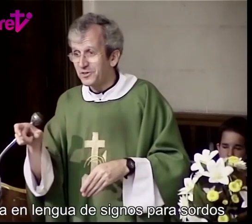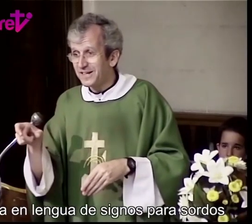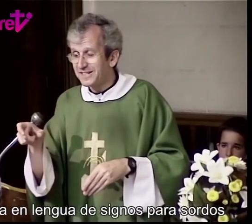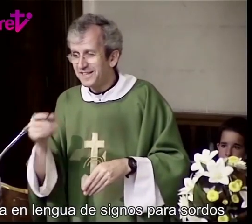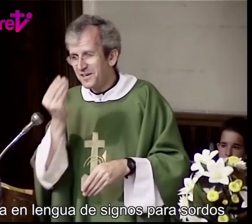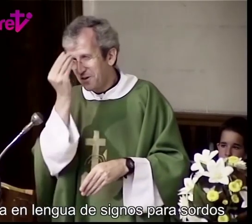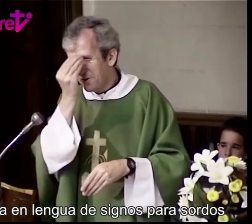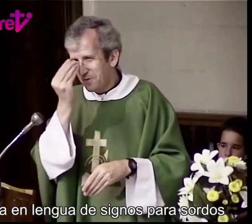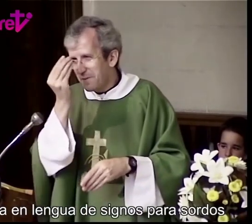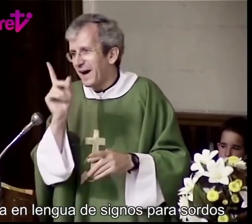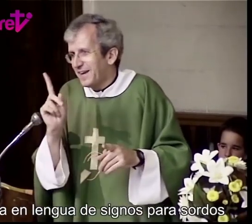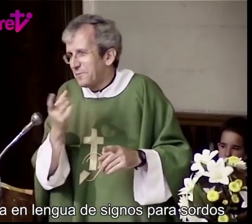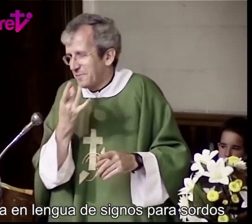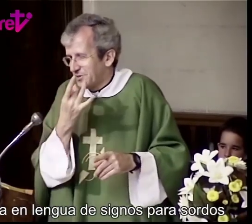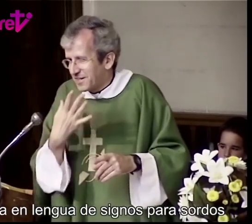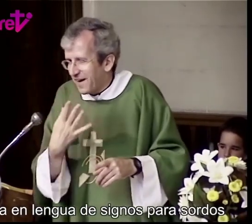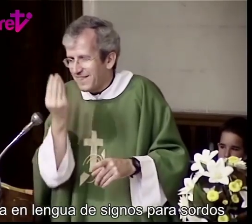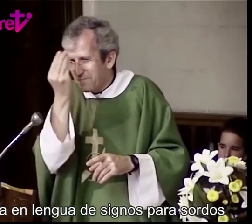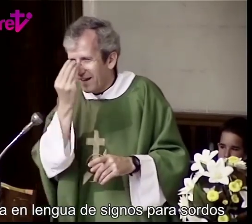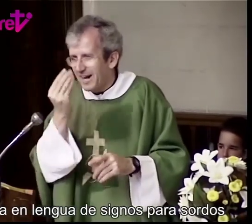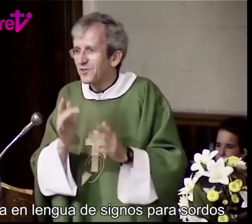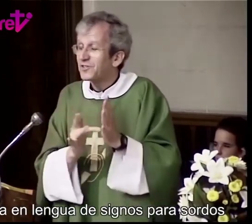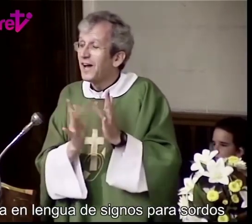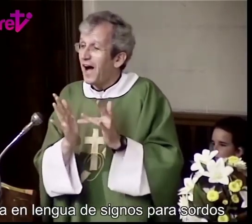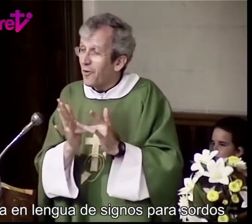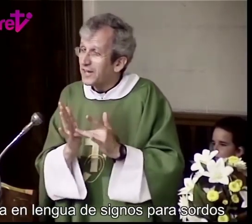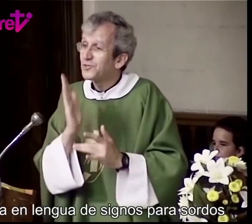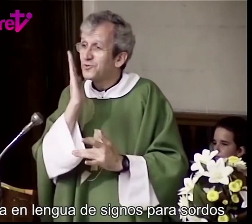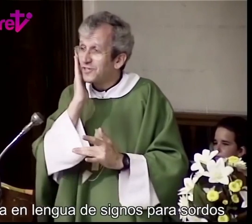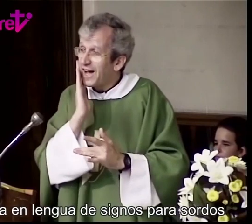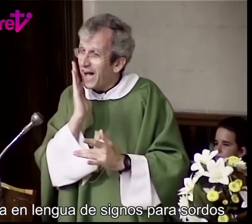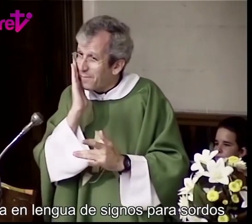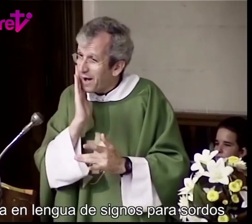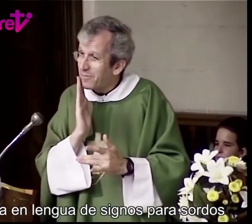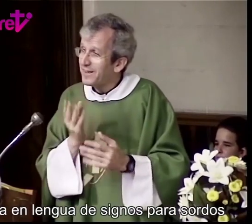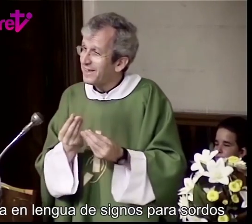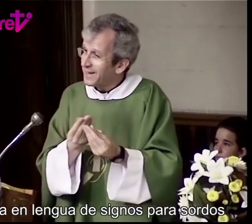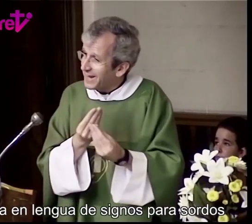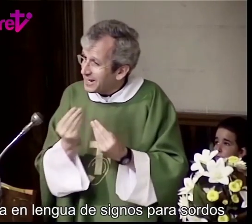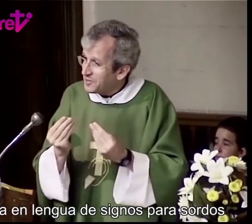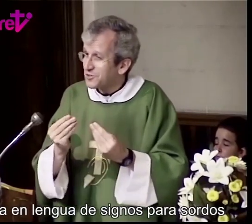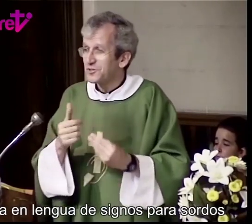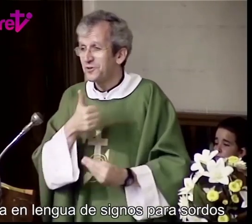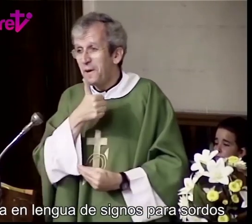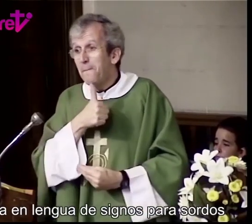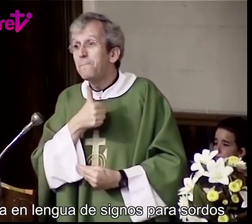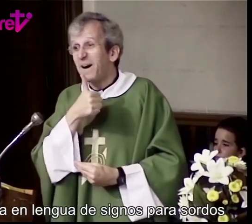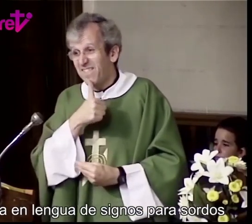personas. Yo me imagino, pienso que es fácil imaginarnos a un Jesús amable, cariñoso,